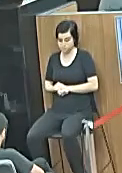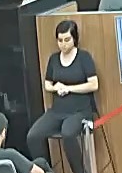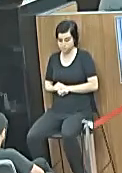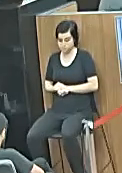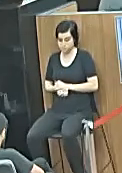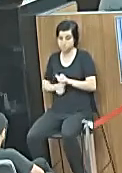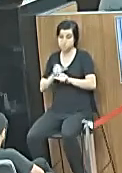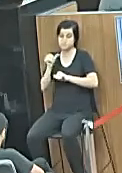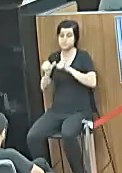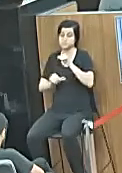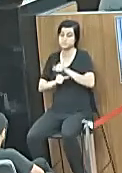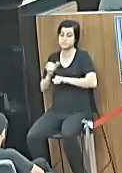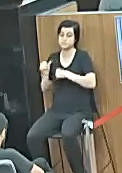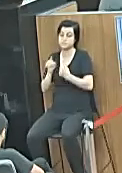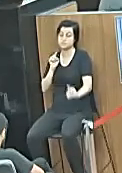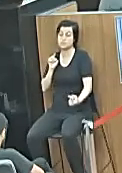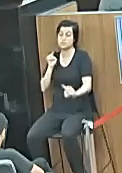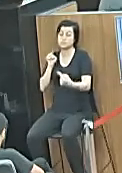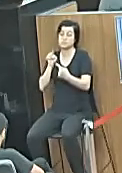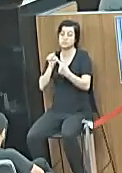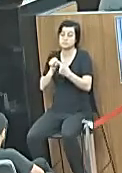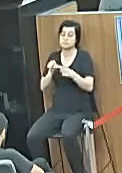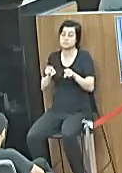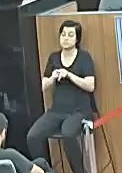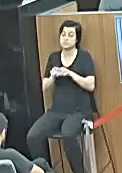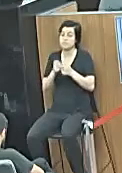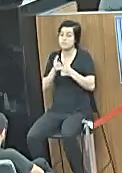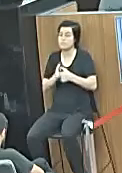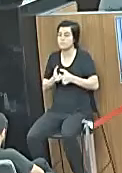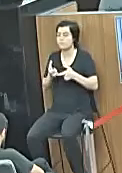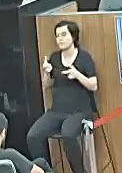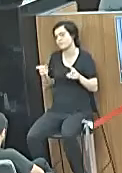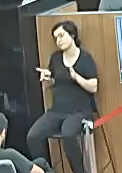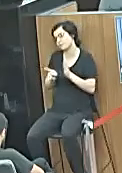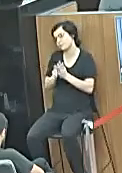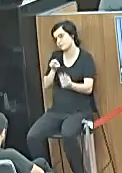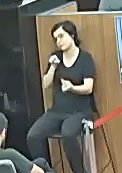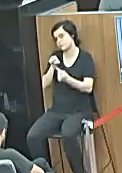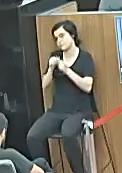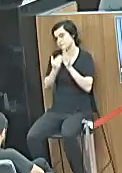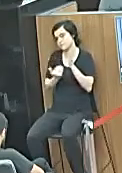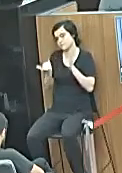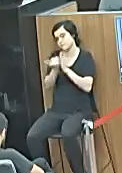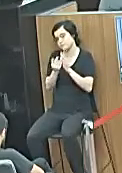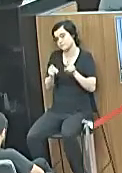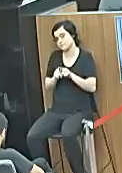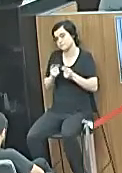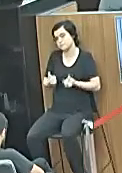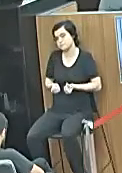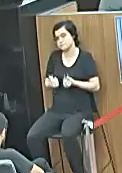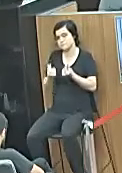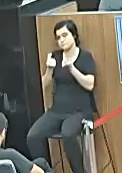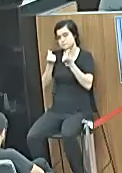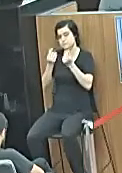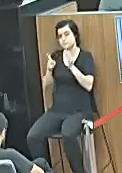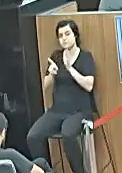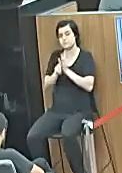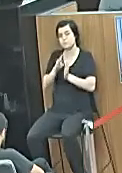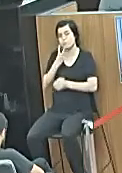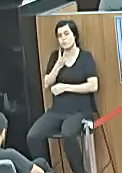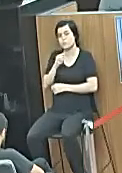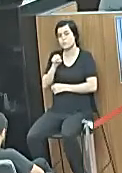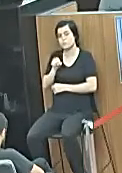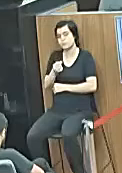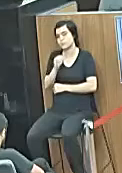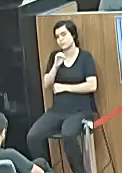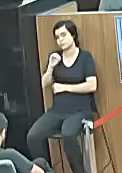alterar a finalidade de ampliar as metas física e financeira da ação 4008 comunicação